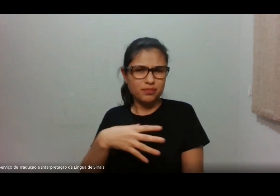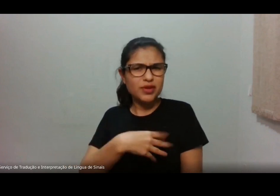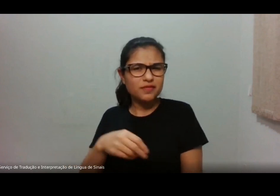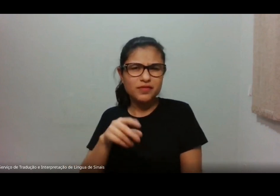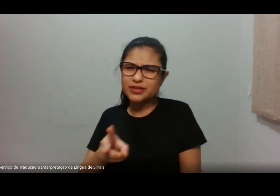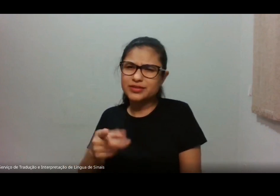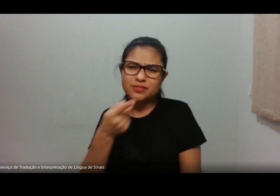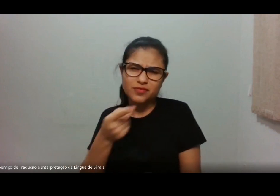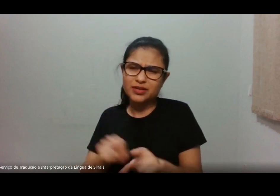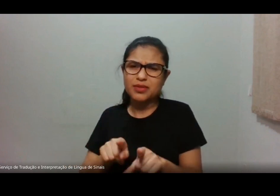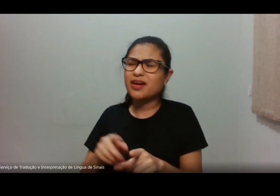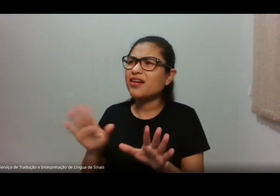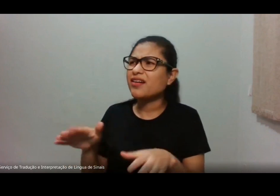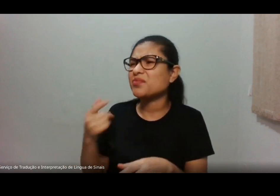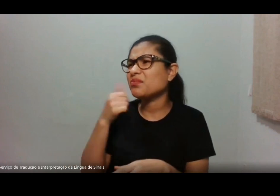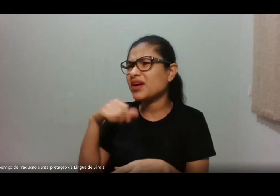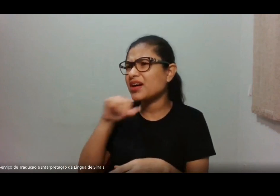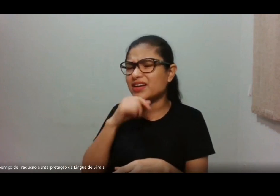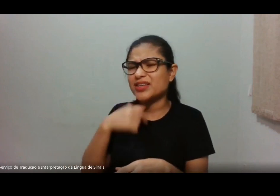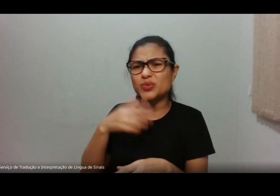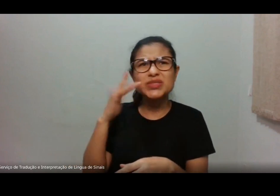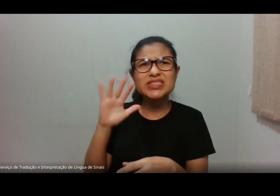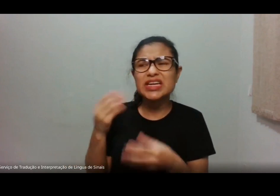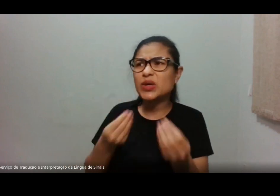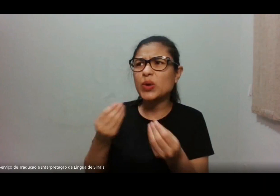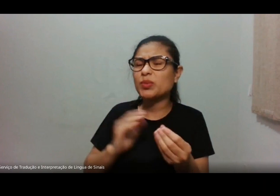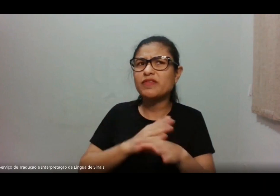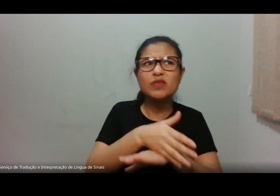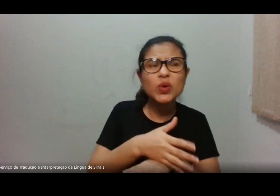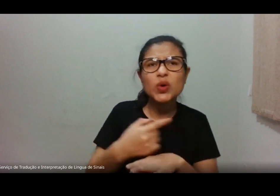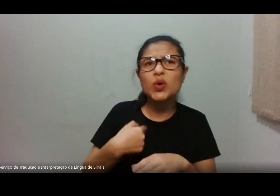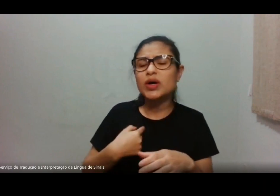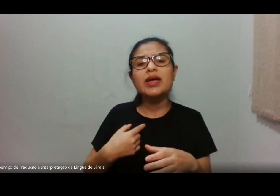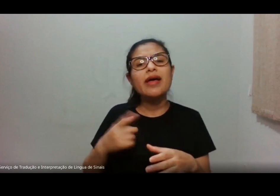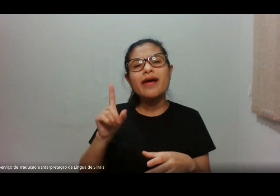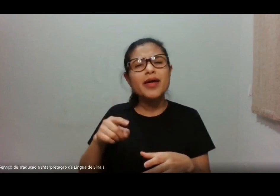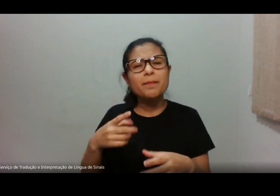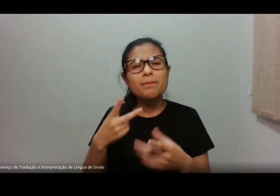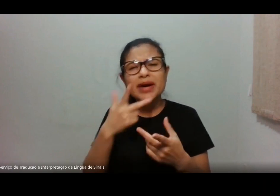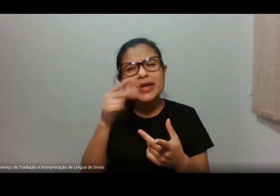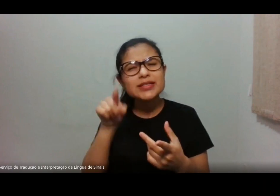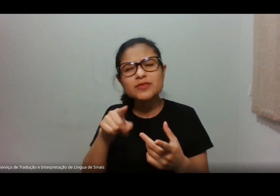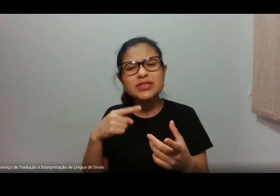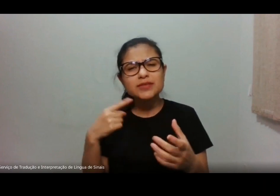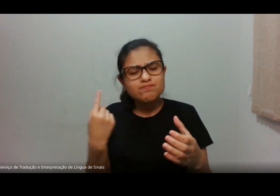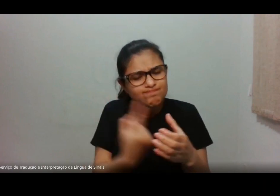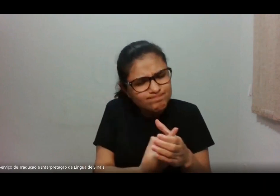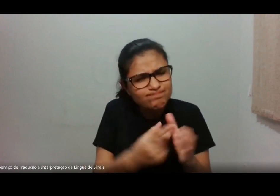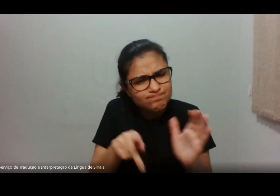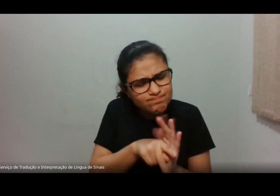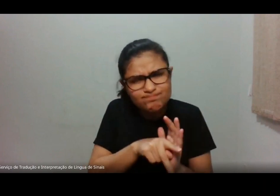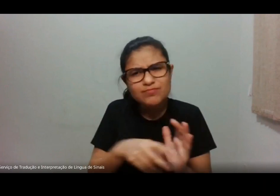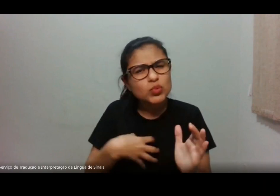eu vou fazer? Então, é aquela sensação de não pertencer a lugar. Você pertence, mas você sempre acha que você é uma espécie